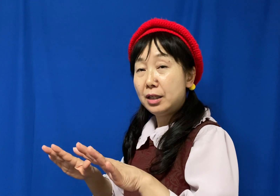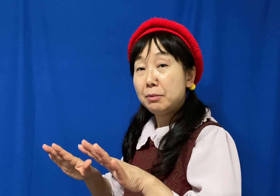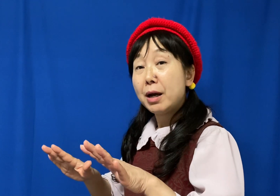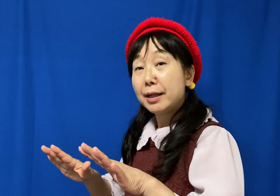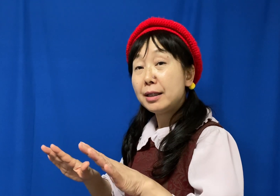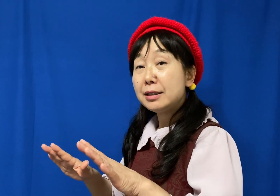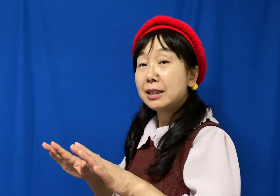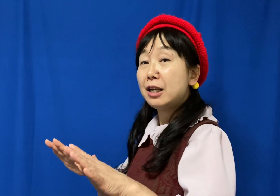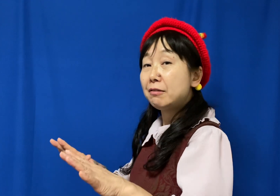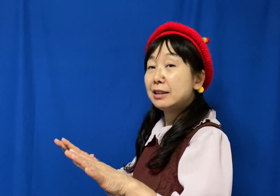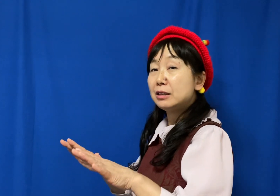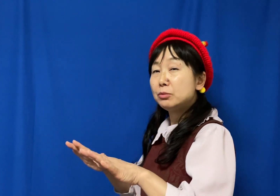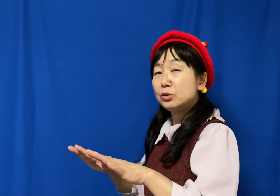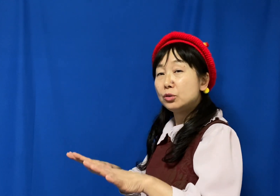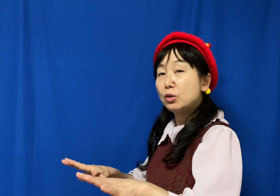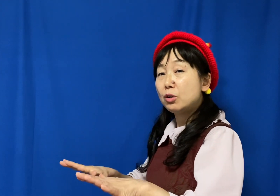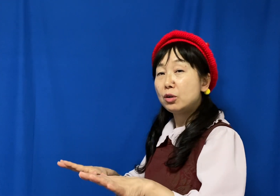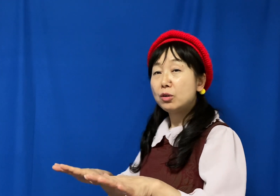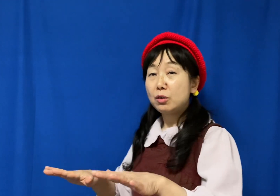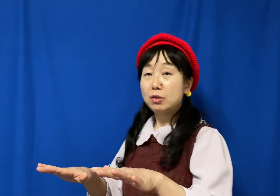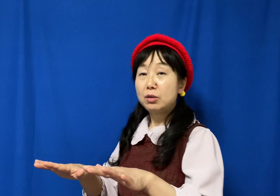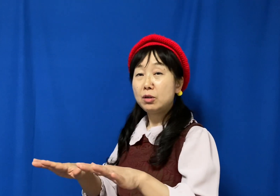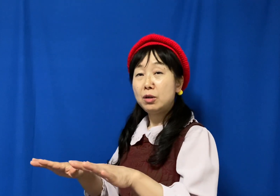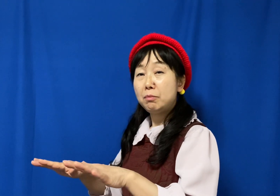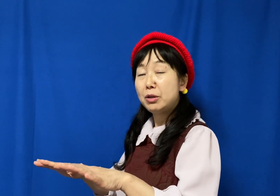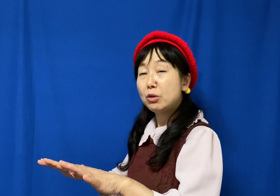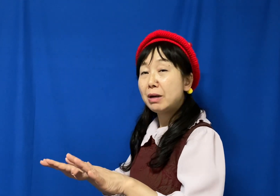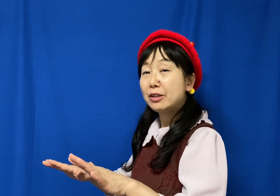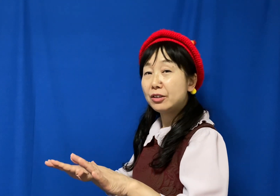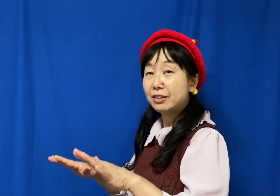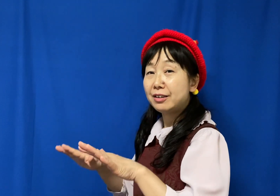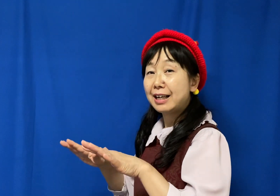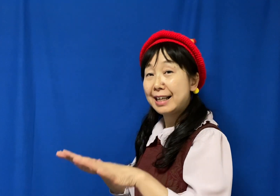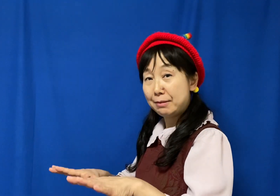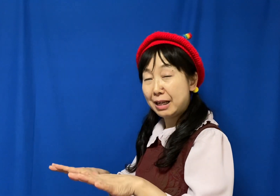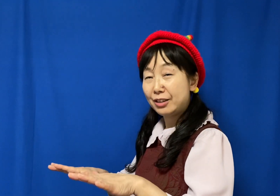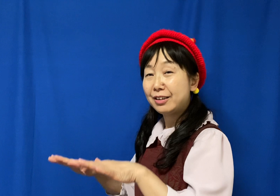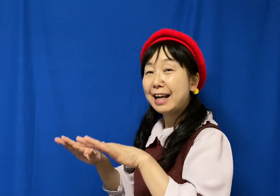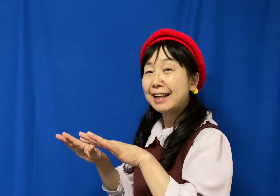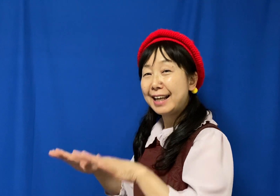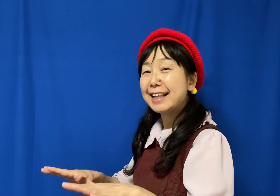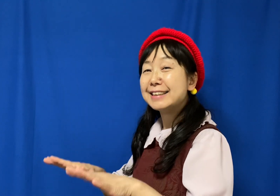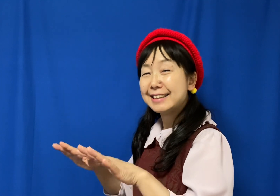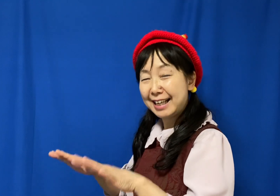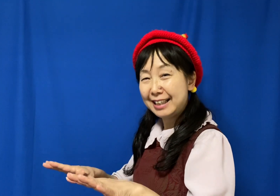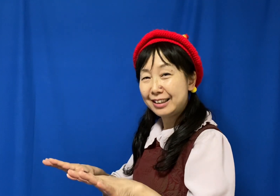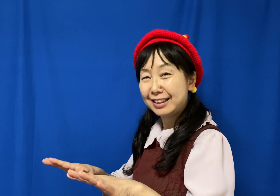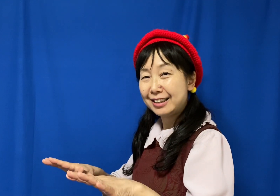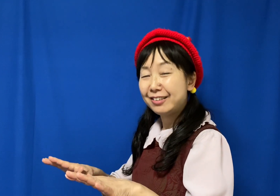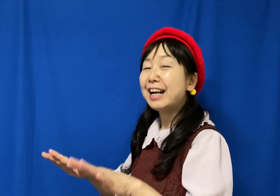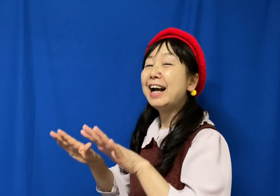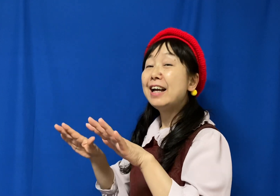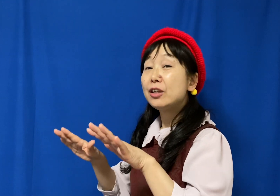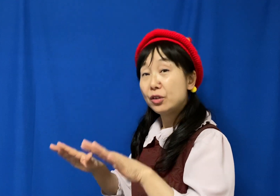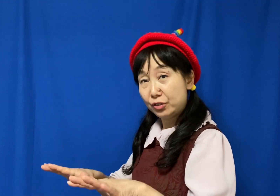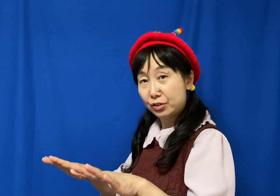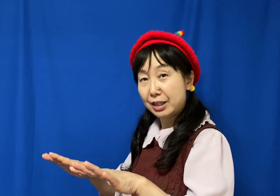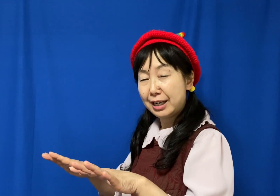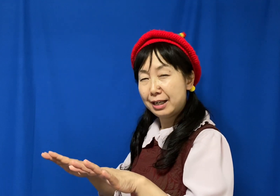今現在は自分の目の前のところが今とか現在とか今日とか